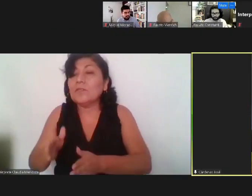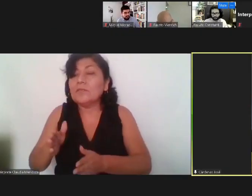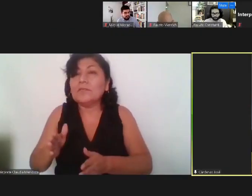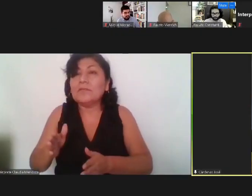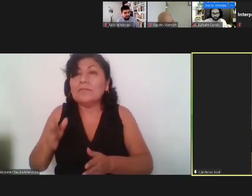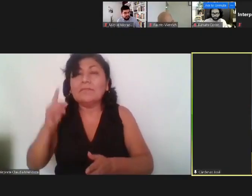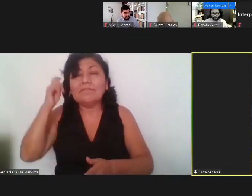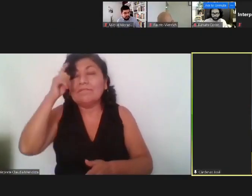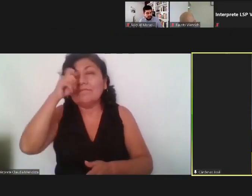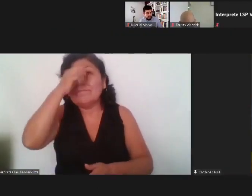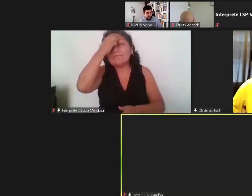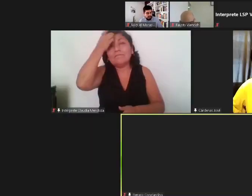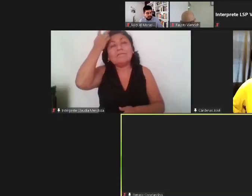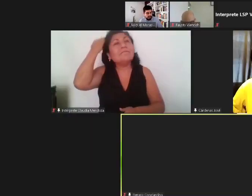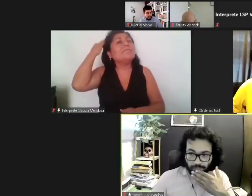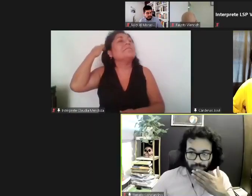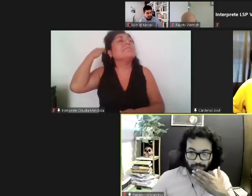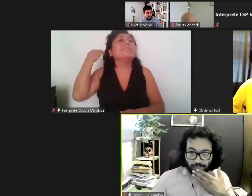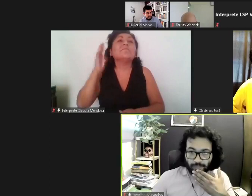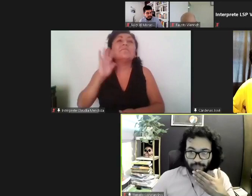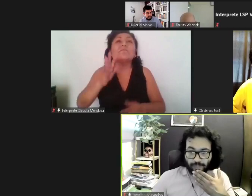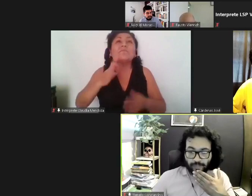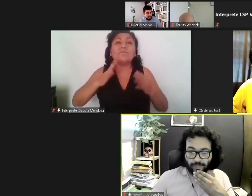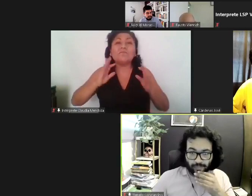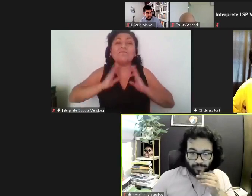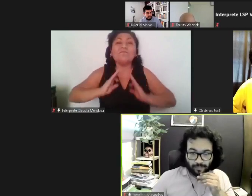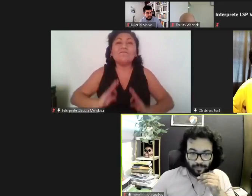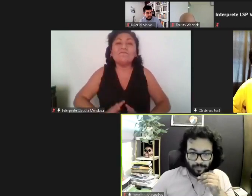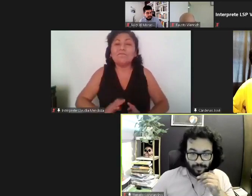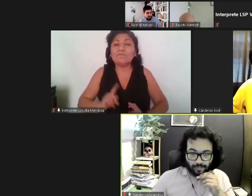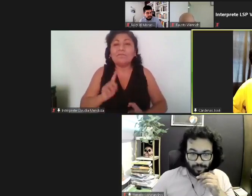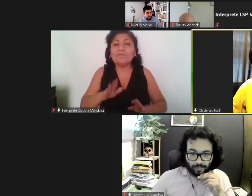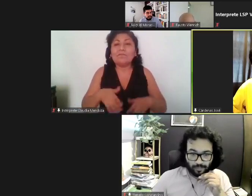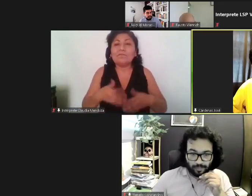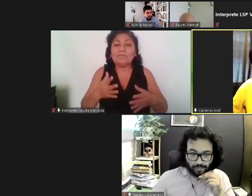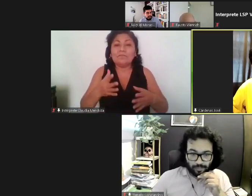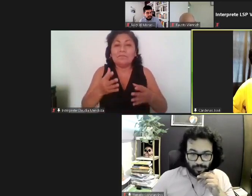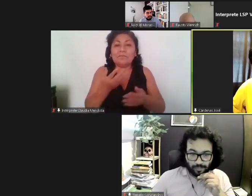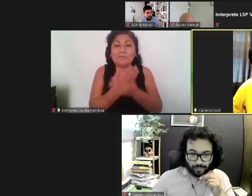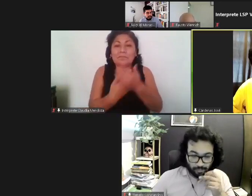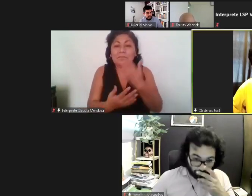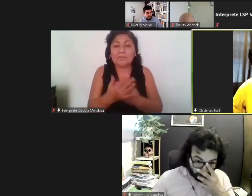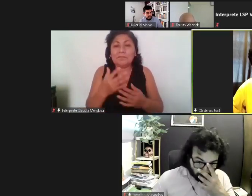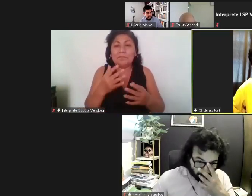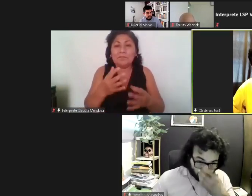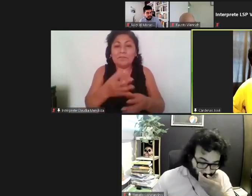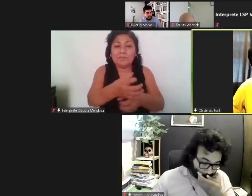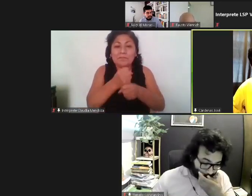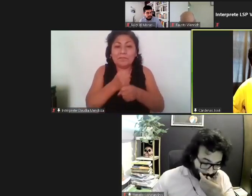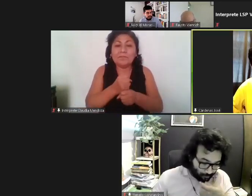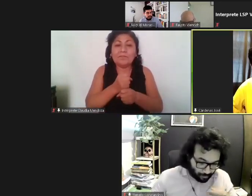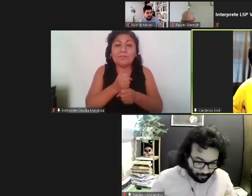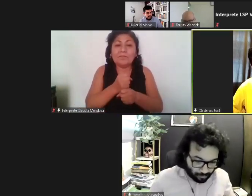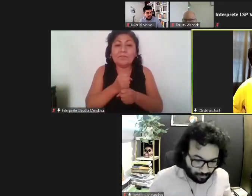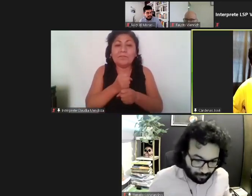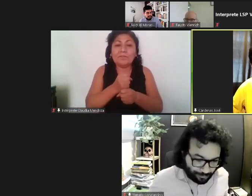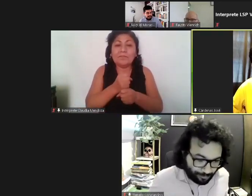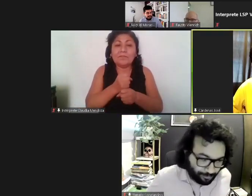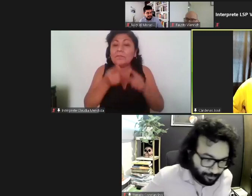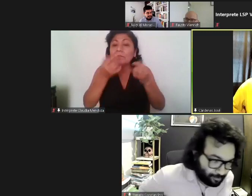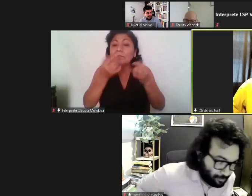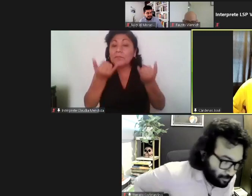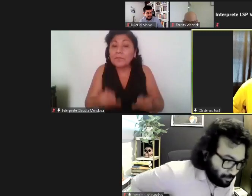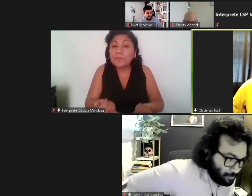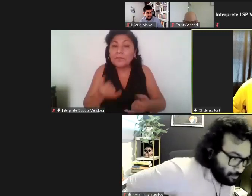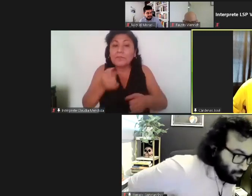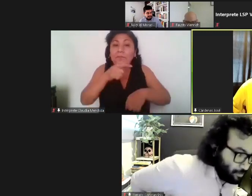problema físico. Claro, ahora con los tiempos actuales donde la mayoría de